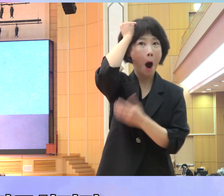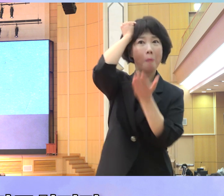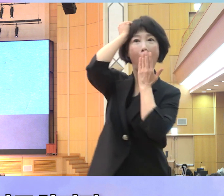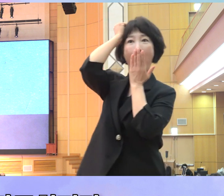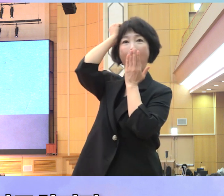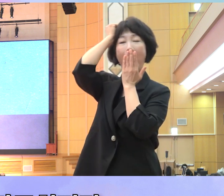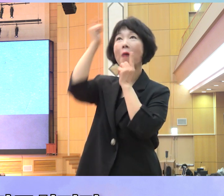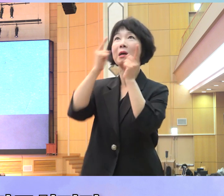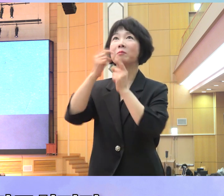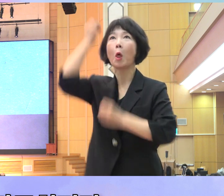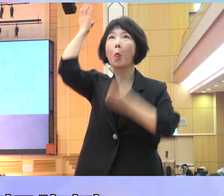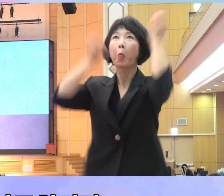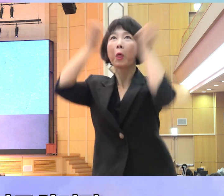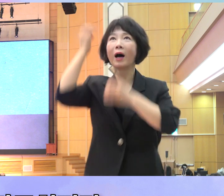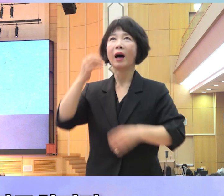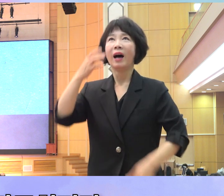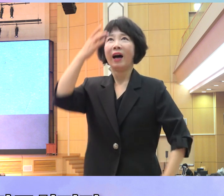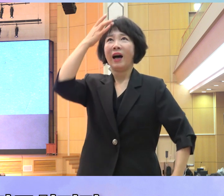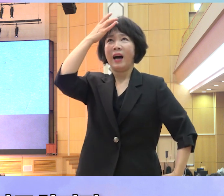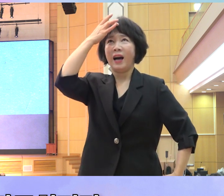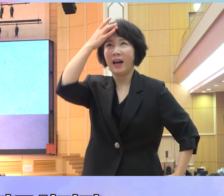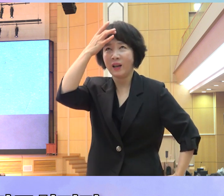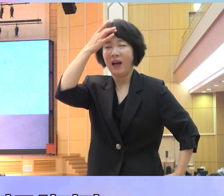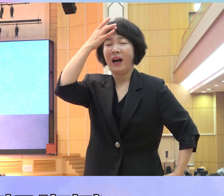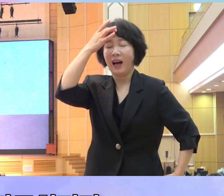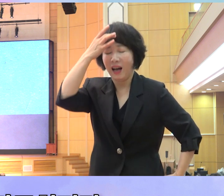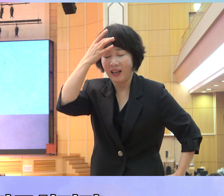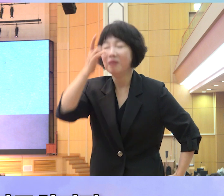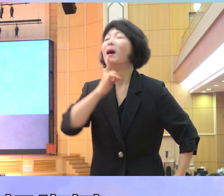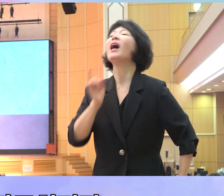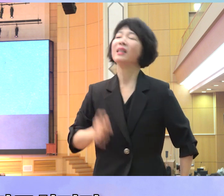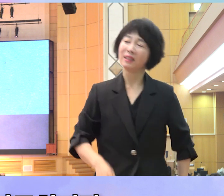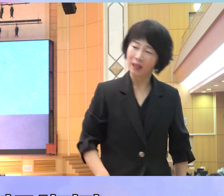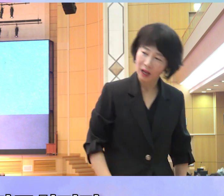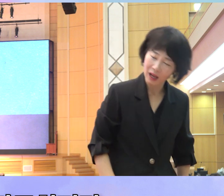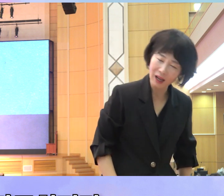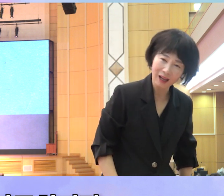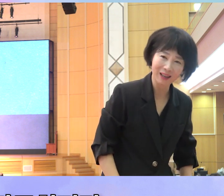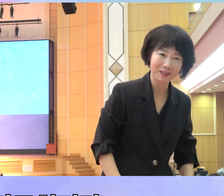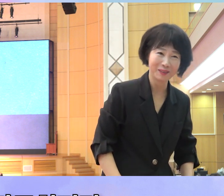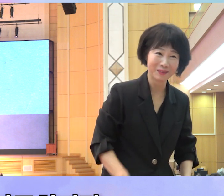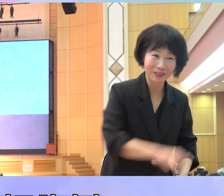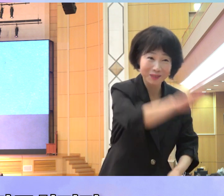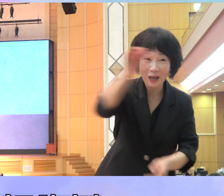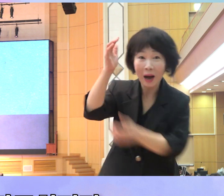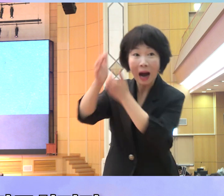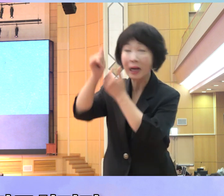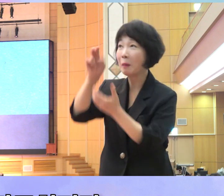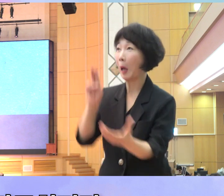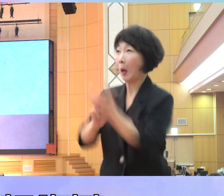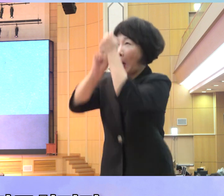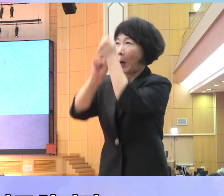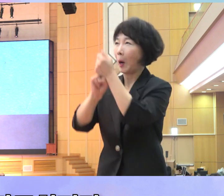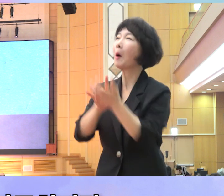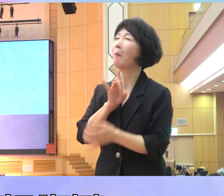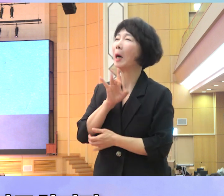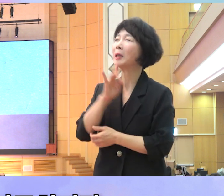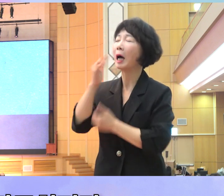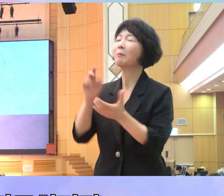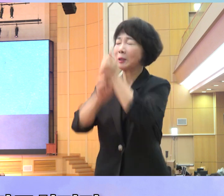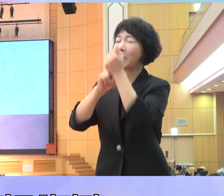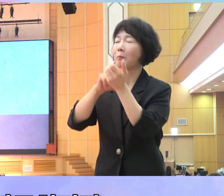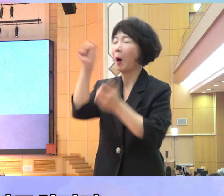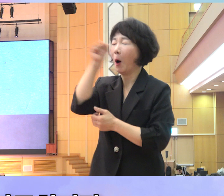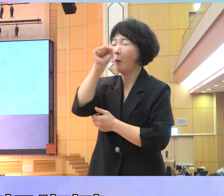근데 그걸 보면서 저도 또 하나를 느끼는 게 우리의 삶이 그렇다. 하나님의 기적만 바라고 하나님의